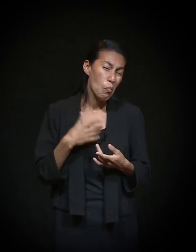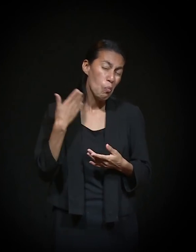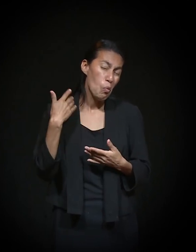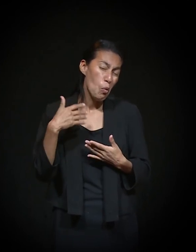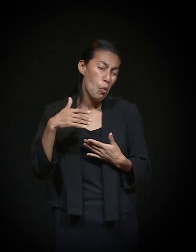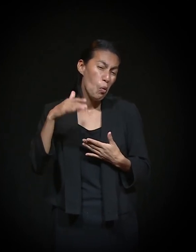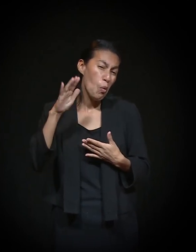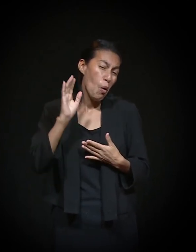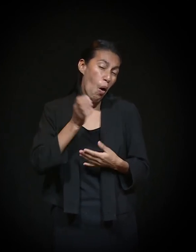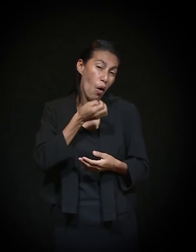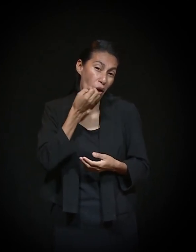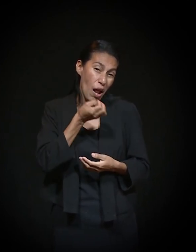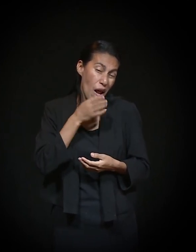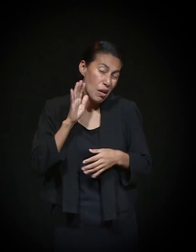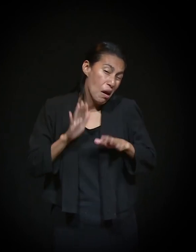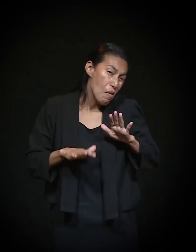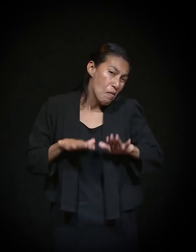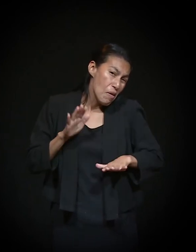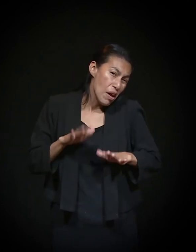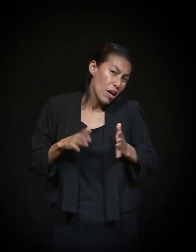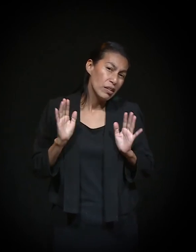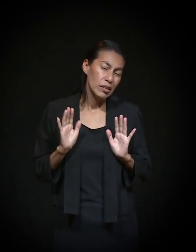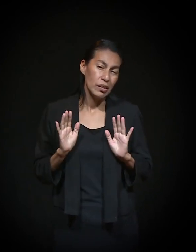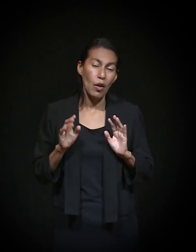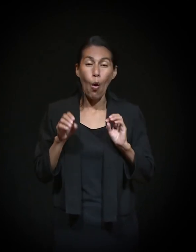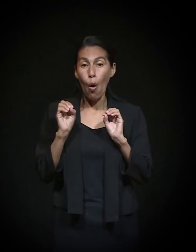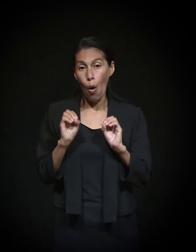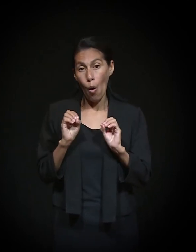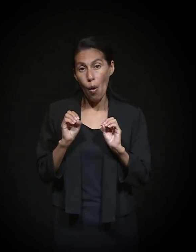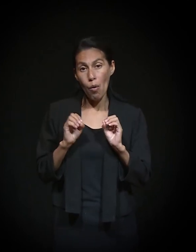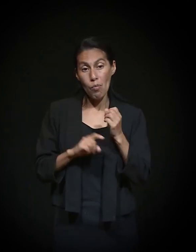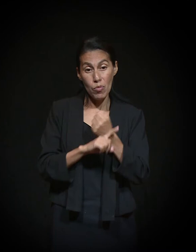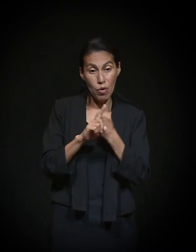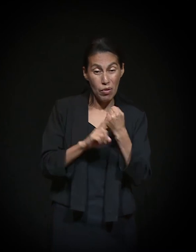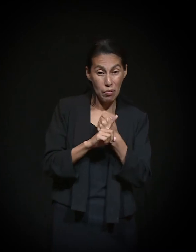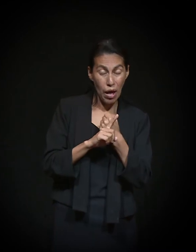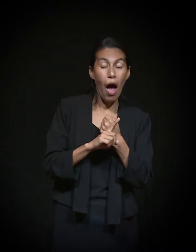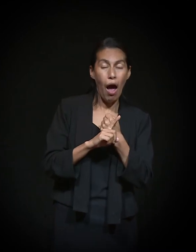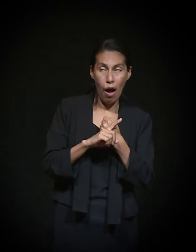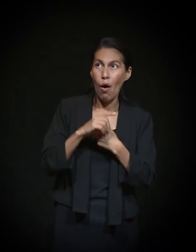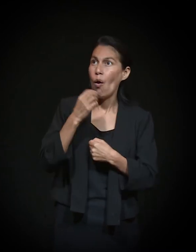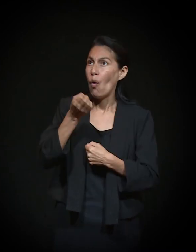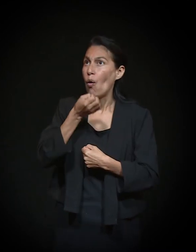oramientos. Otros oramos solo cuando tenemos problemas.